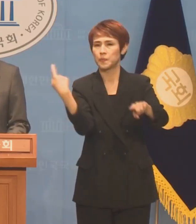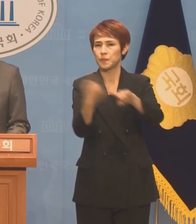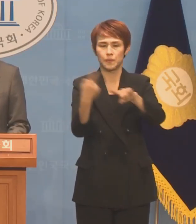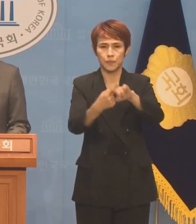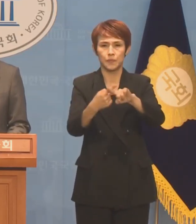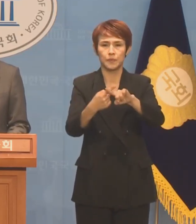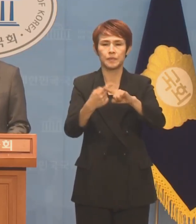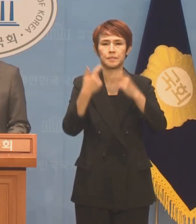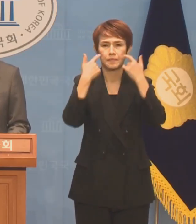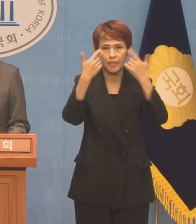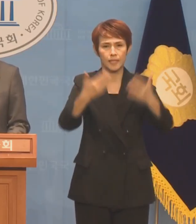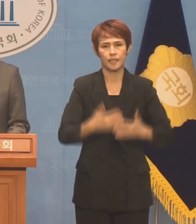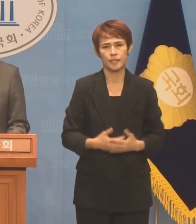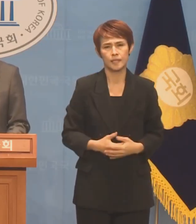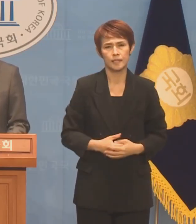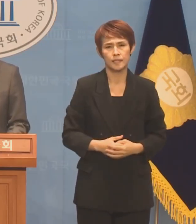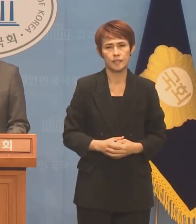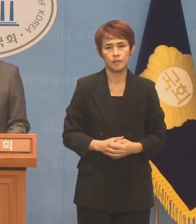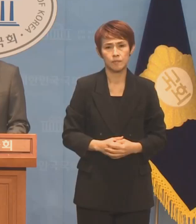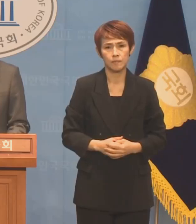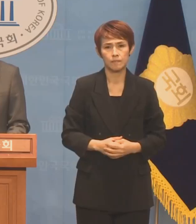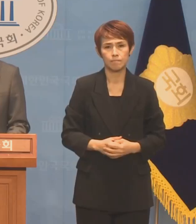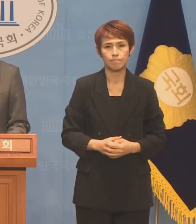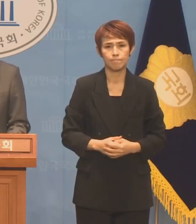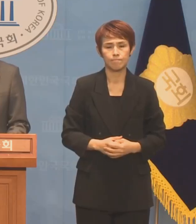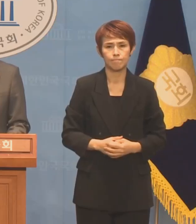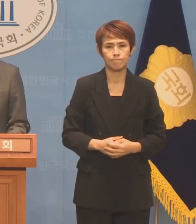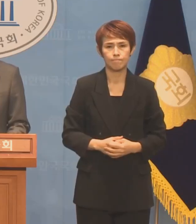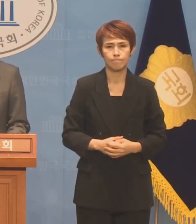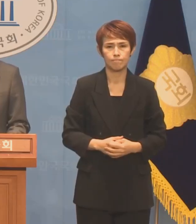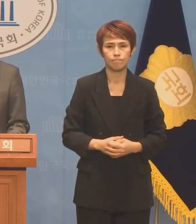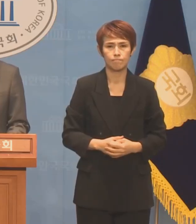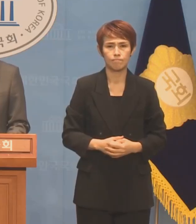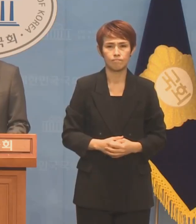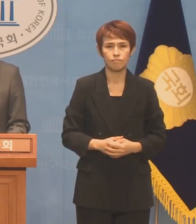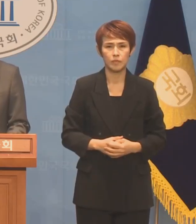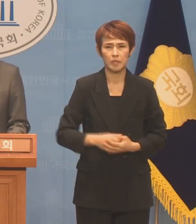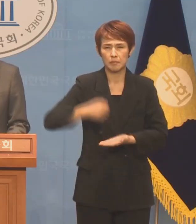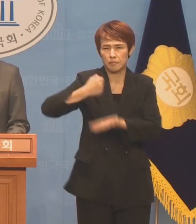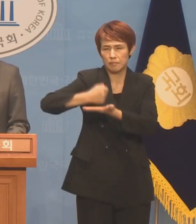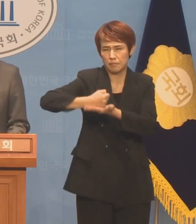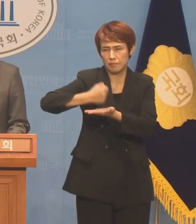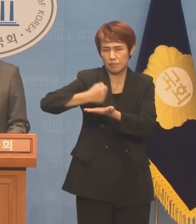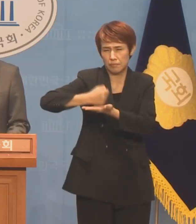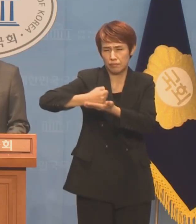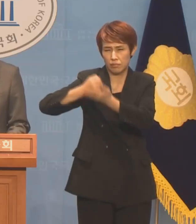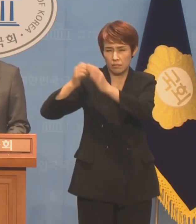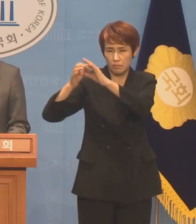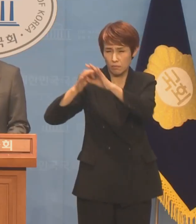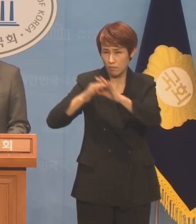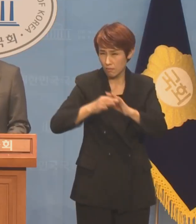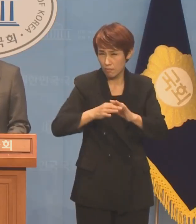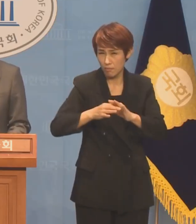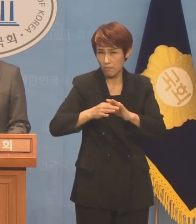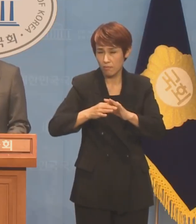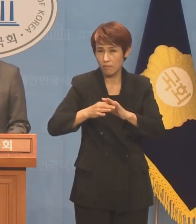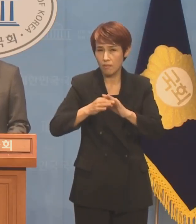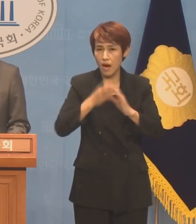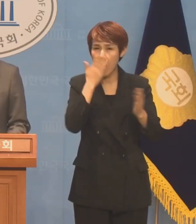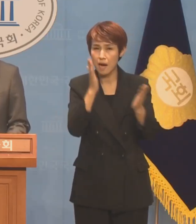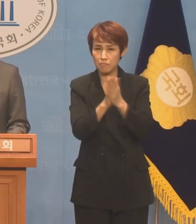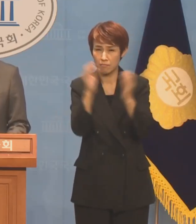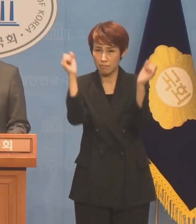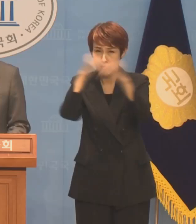공범당임을 자인하는 꼴입니다. 계속해서 억지 개범만 늘어놓으며 자멸의 길로